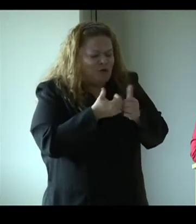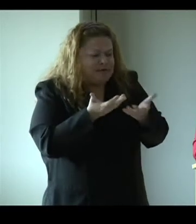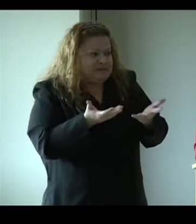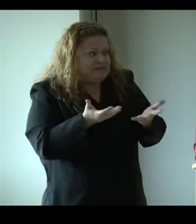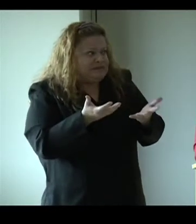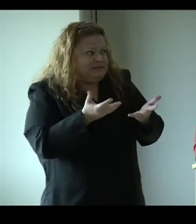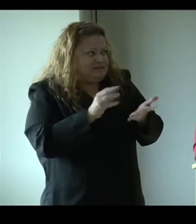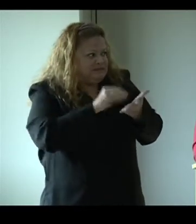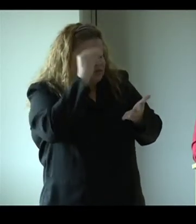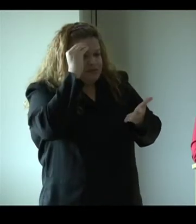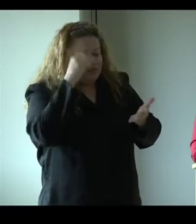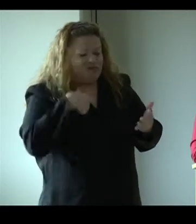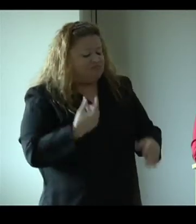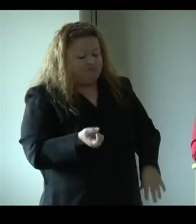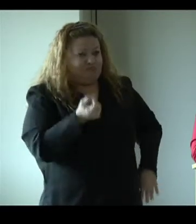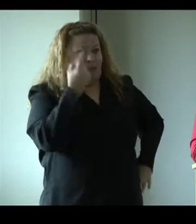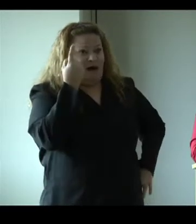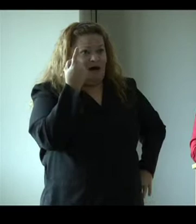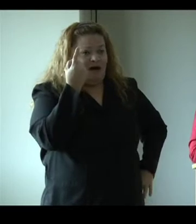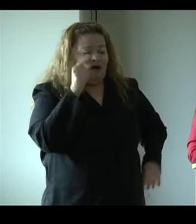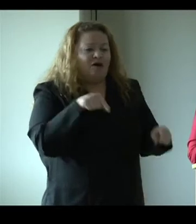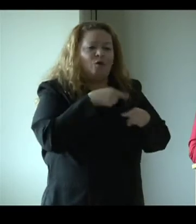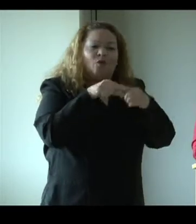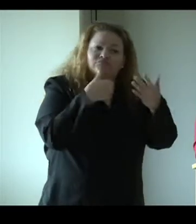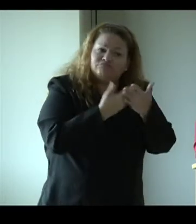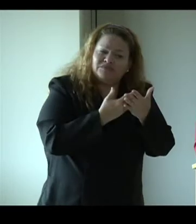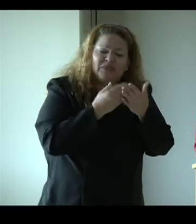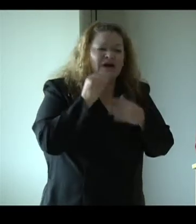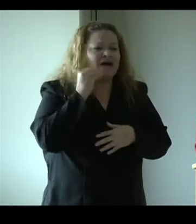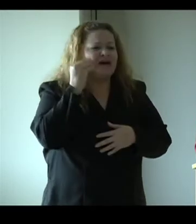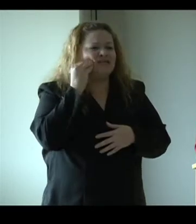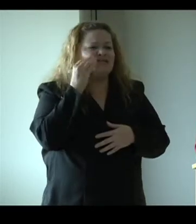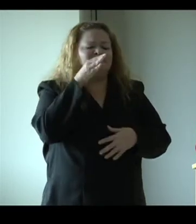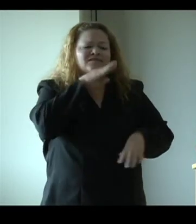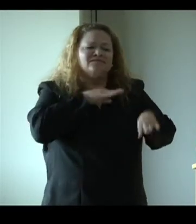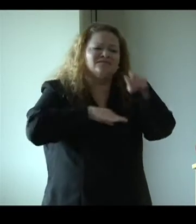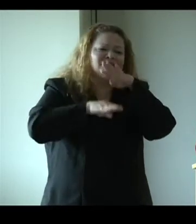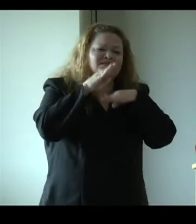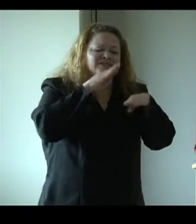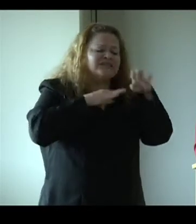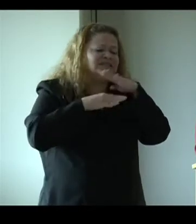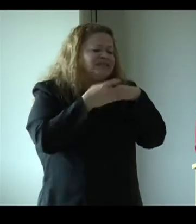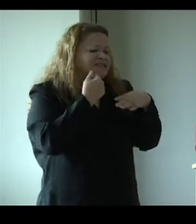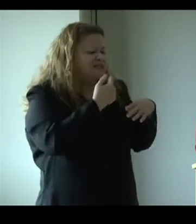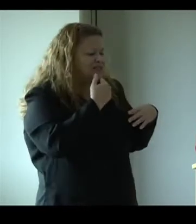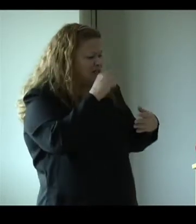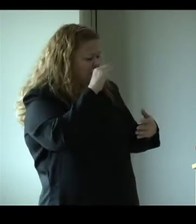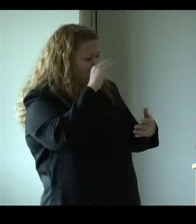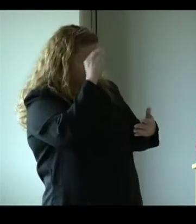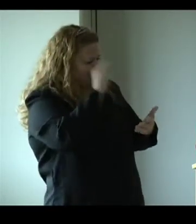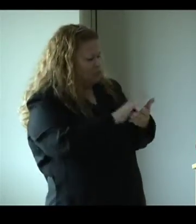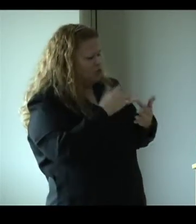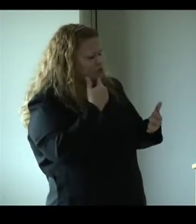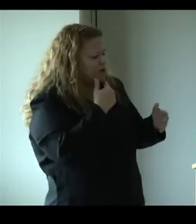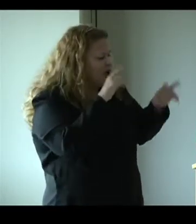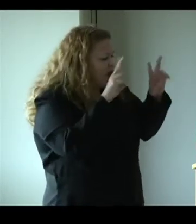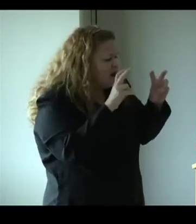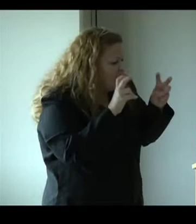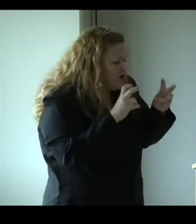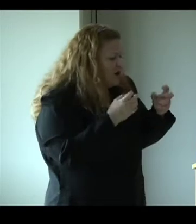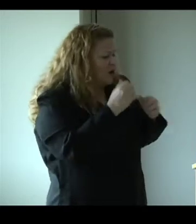Yo no entendí Y entonces cuando llegaba a casa frustrada y le decía a mi esposo mira hoy tocamos un tema que se llama